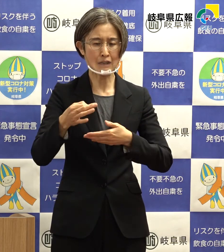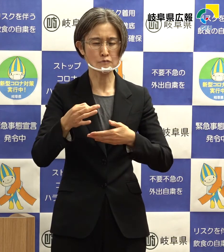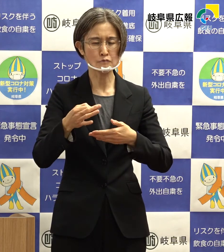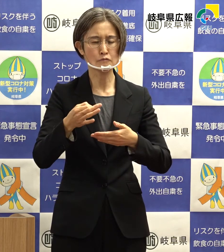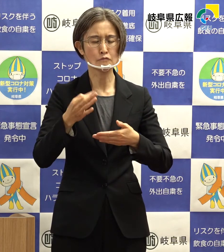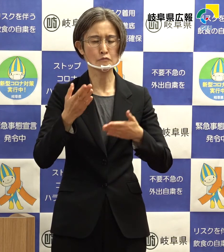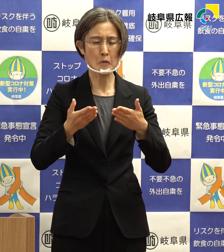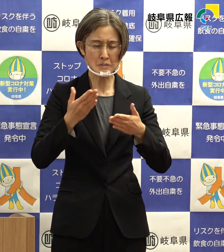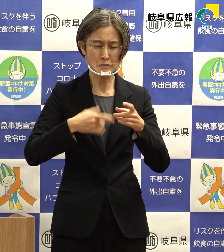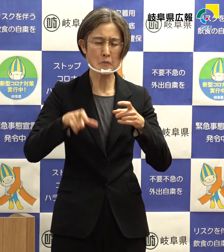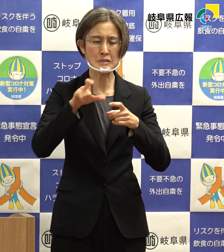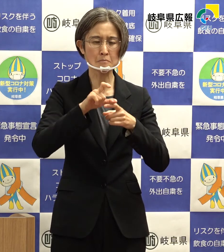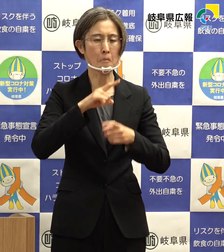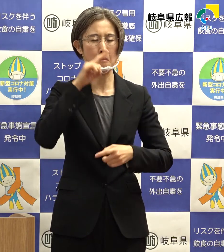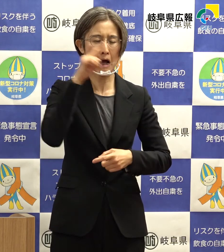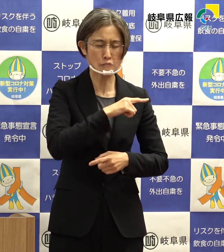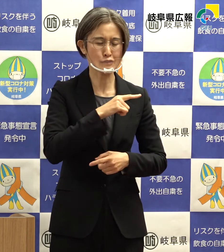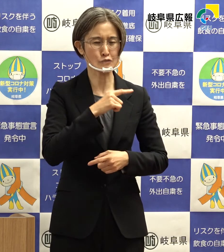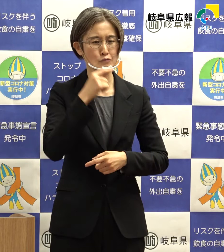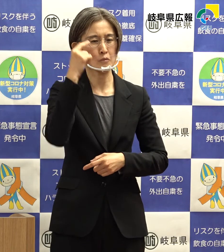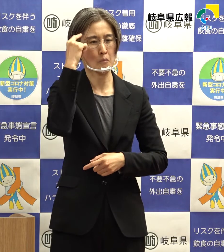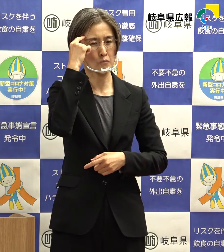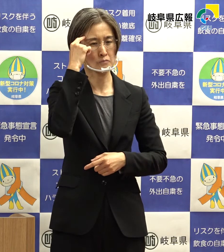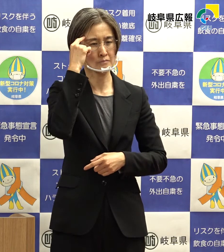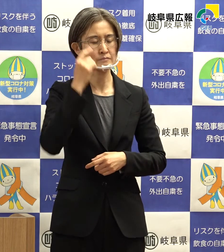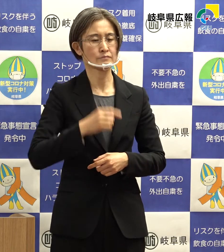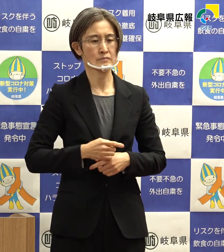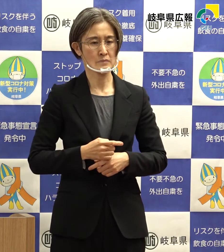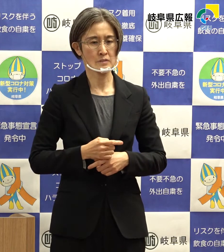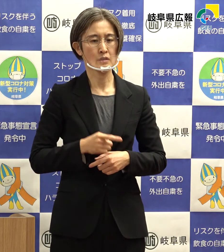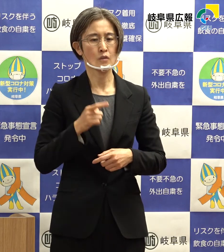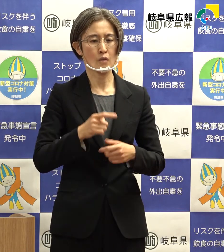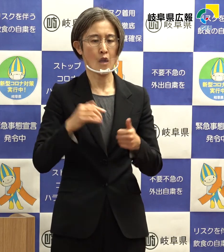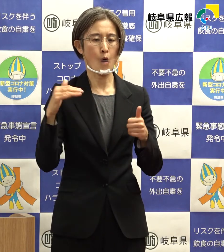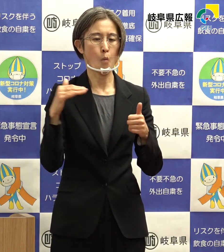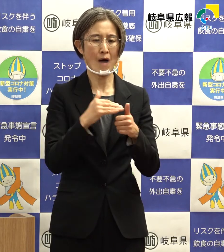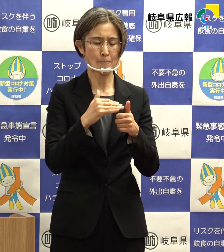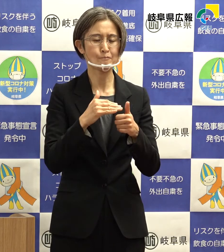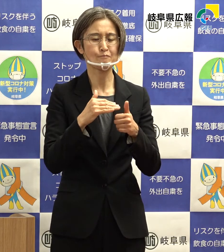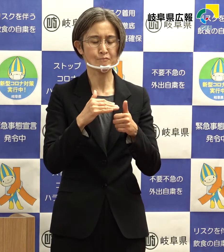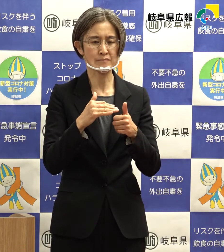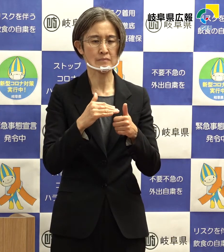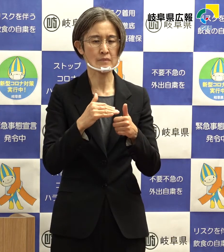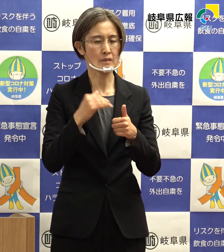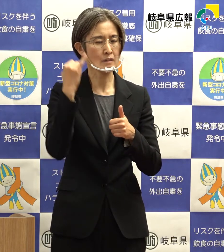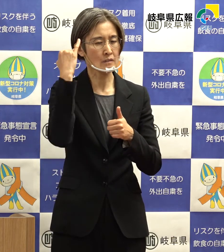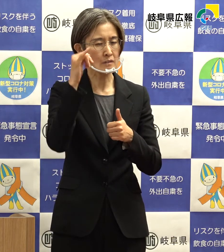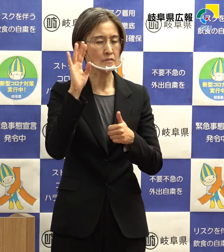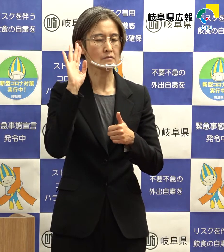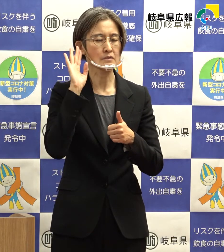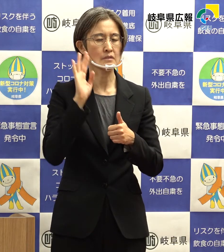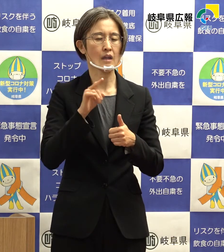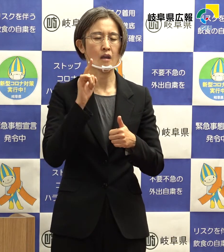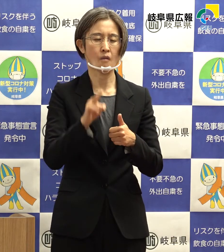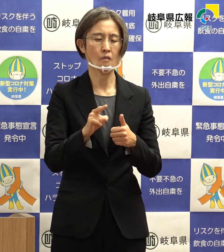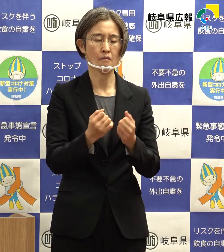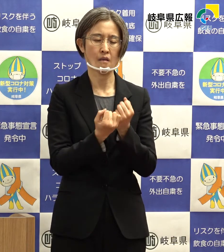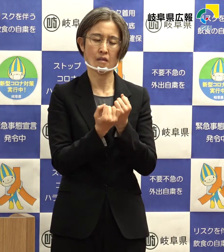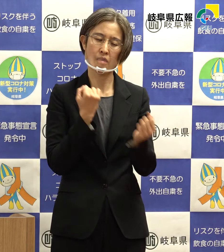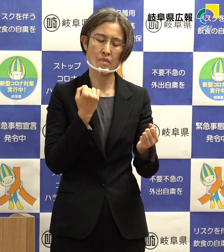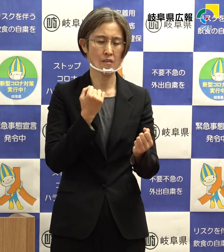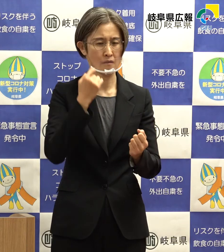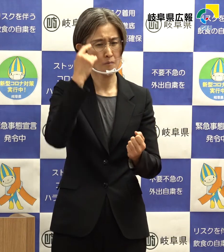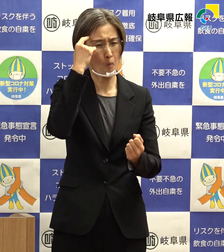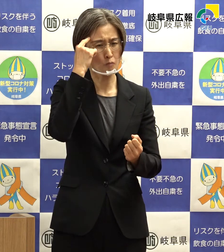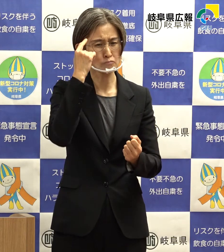質なのかなというふうに思うんですが、これはファンの声を聞くと八百長じゃないかというような方もいらっしゃるんですけれども、知事は